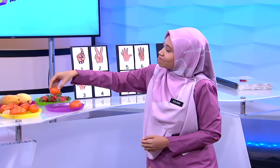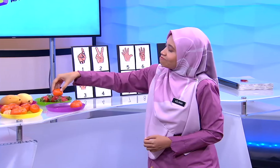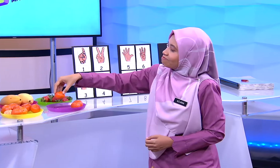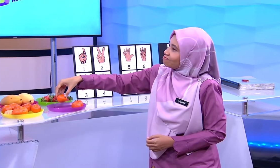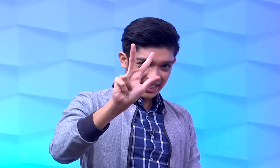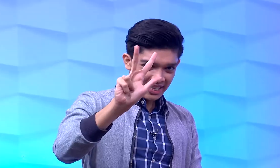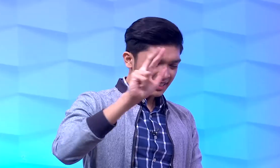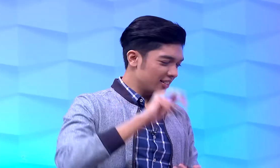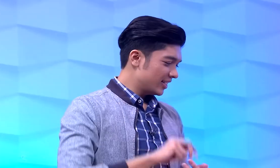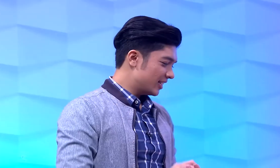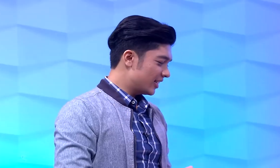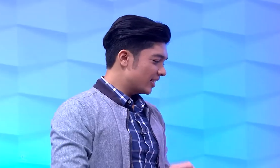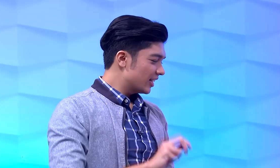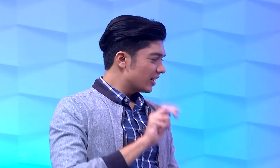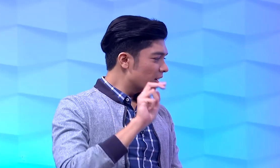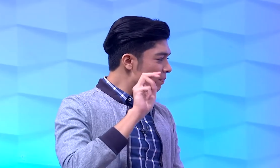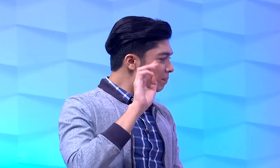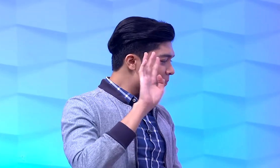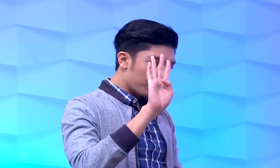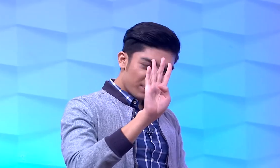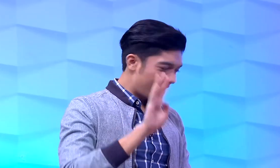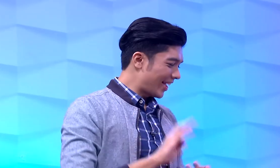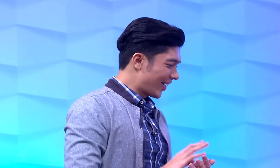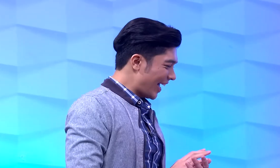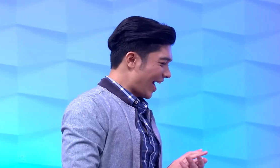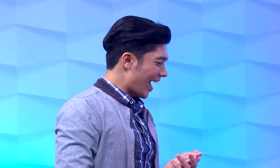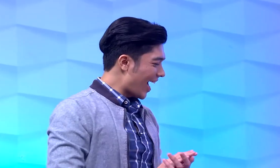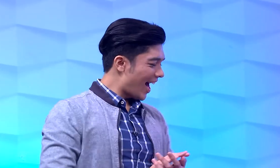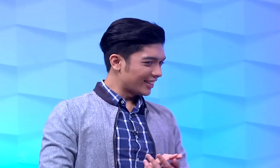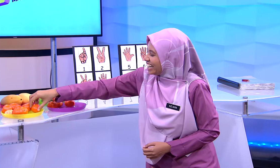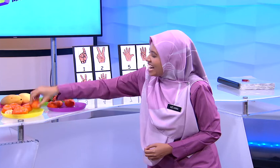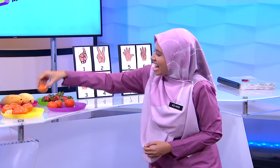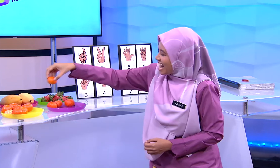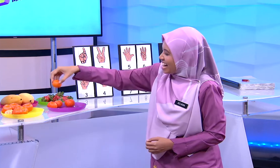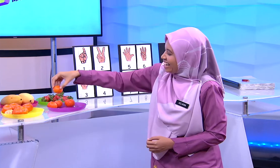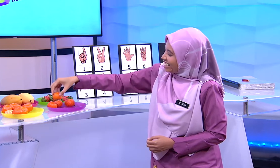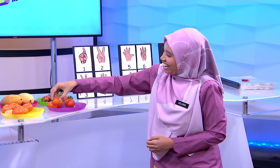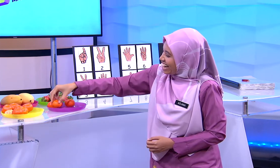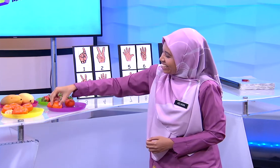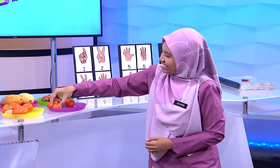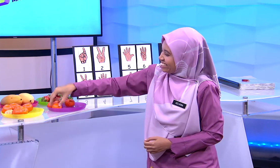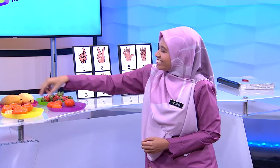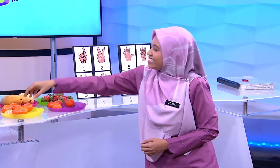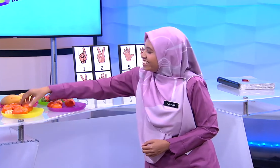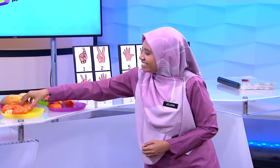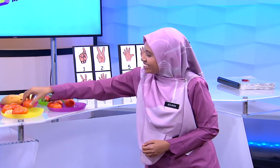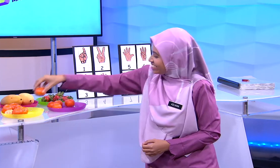a3s Hai ROM siap bocah ajaib selanjutnya resep 56